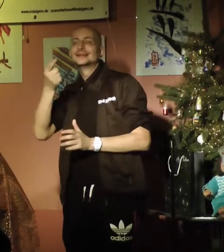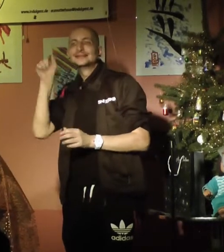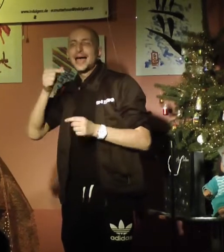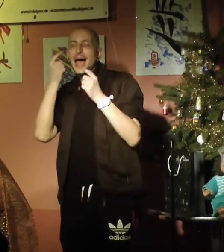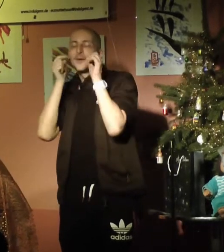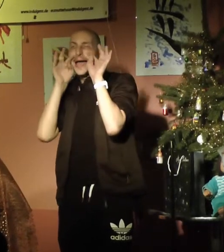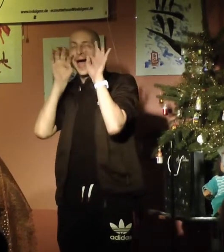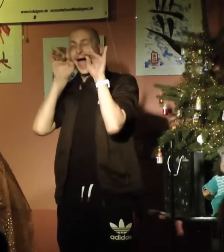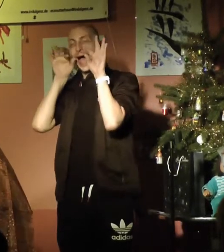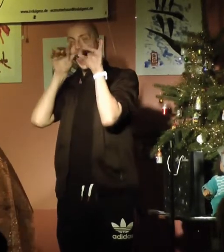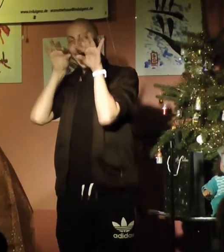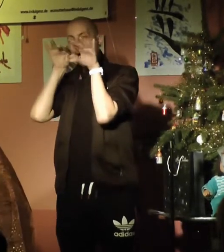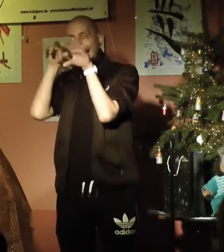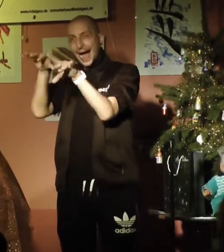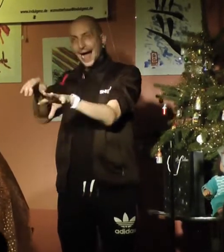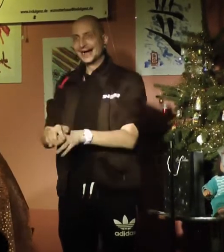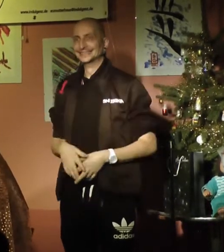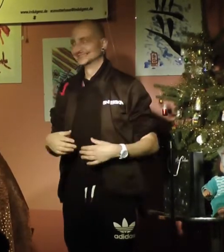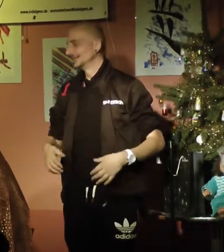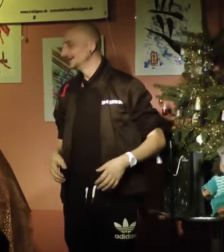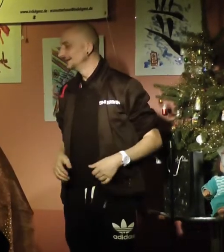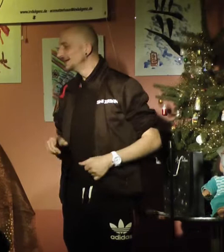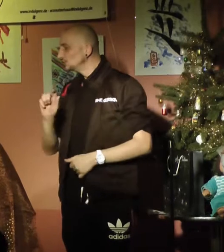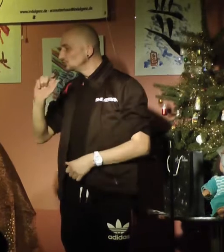Ein Schlüsselanhänger, genau.